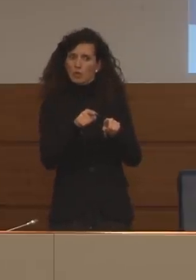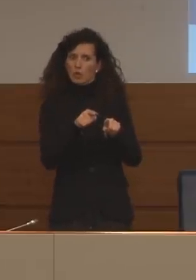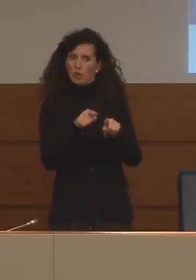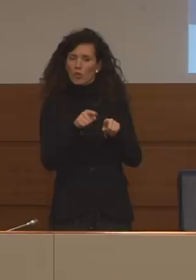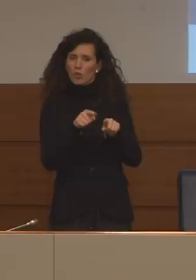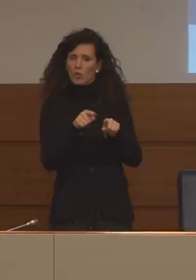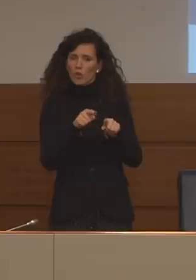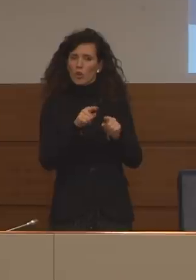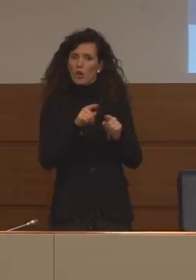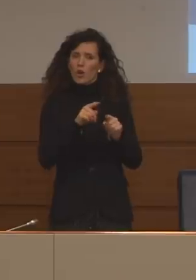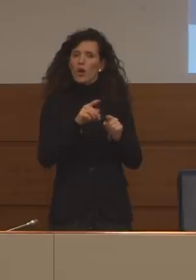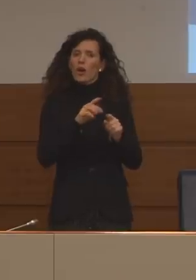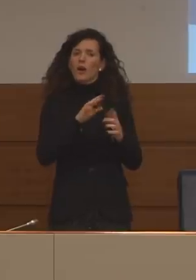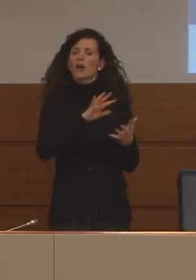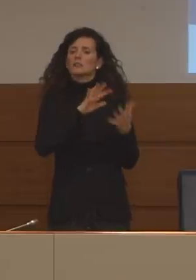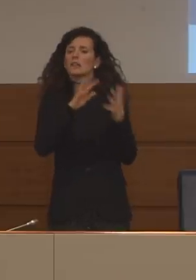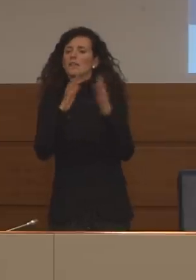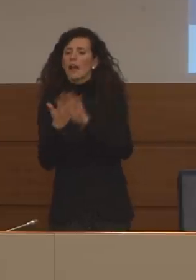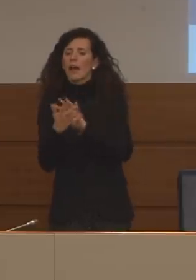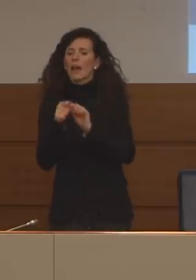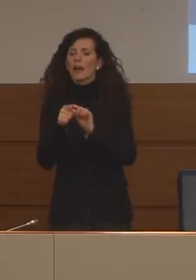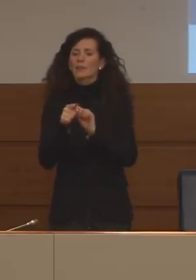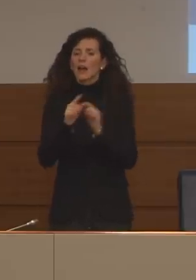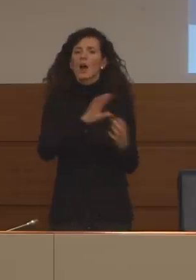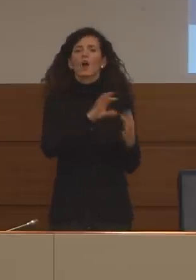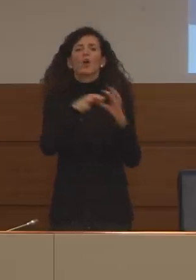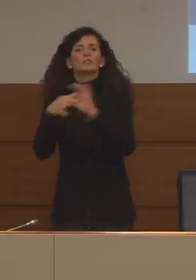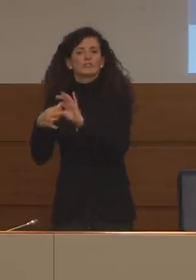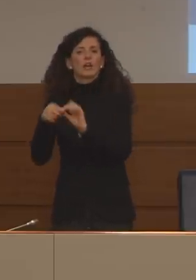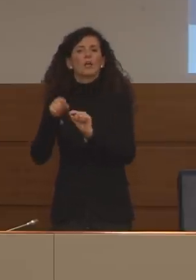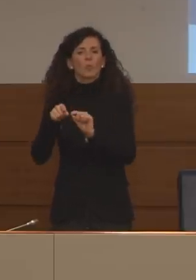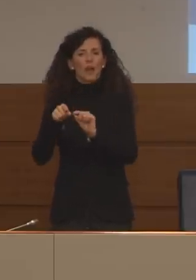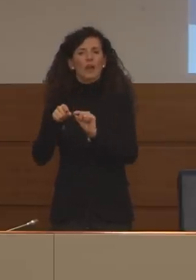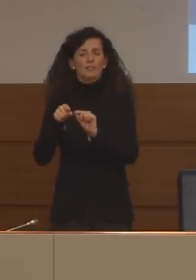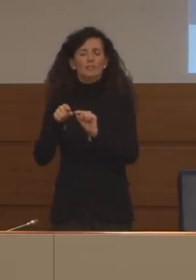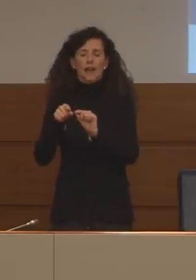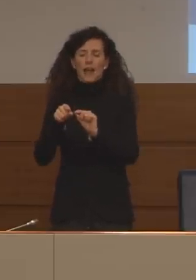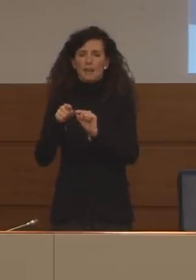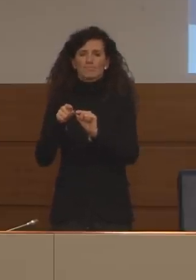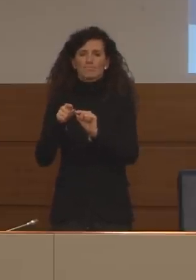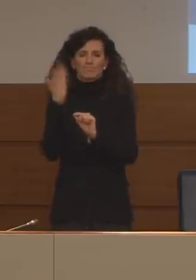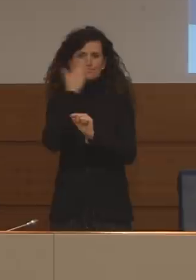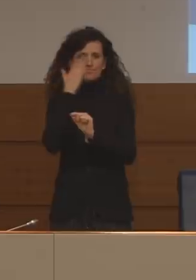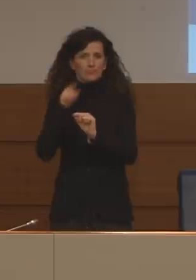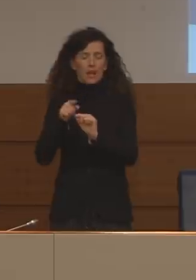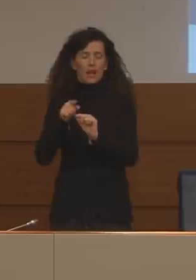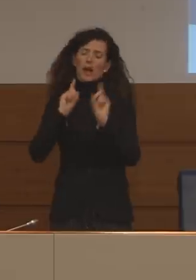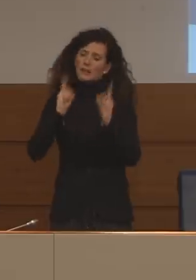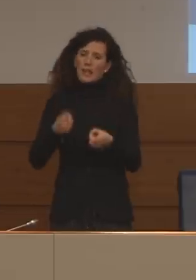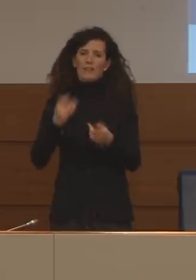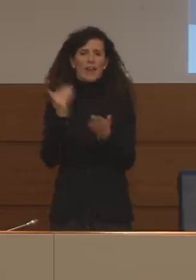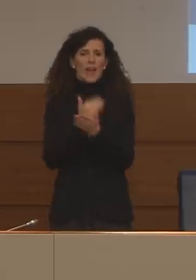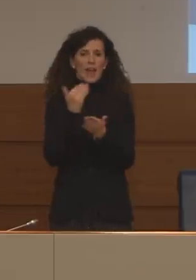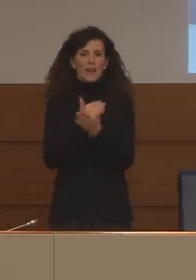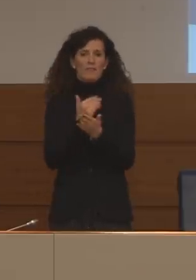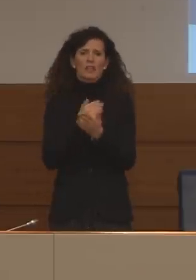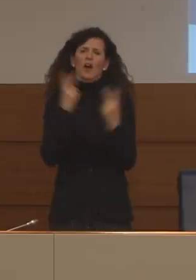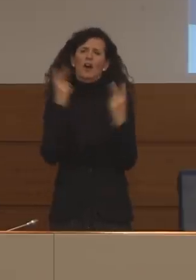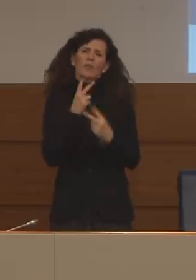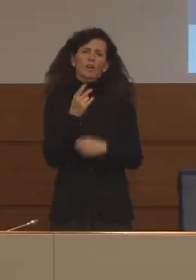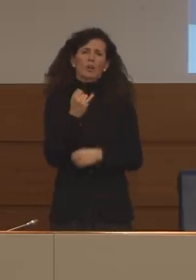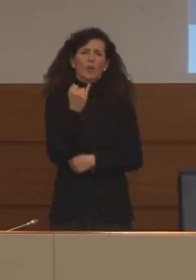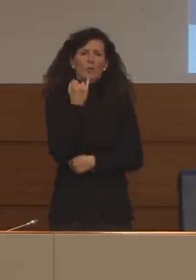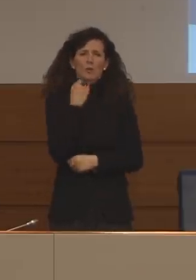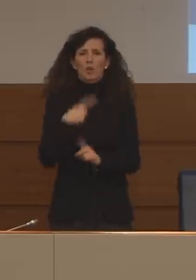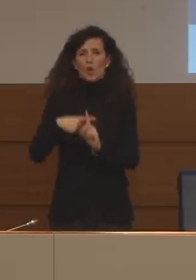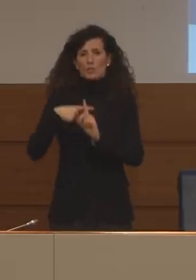per ritorcersi in qualche modo contro e vadano assolutamente evitati è un piccolo sacrificio ma questo piccolo sacrificio